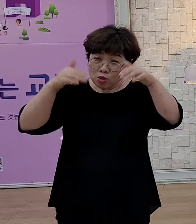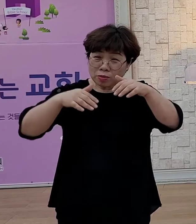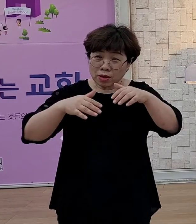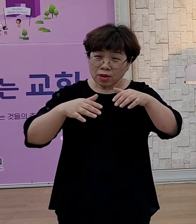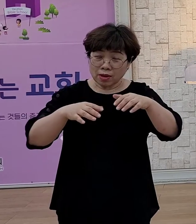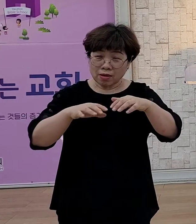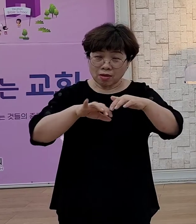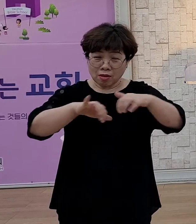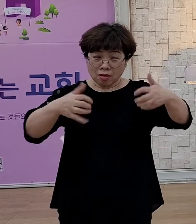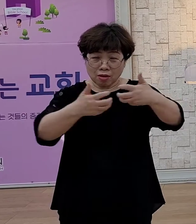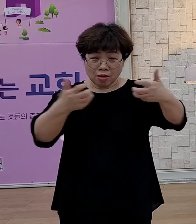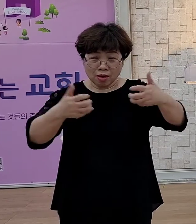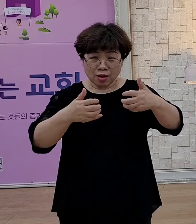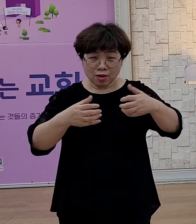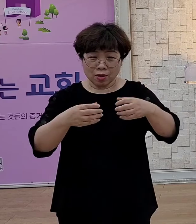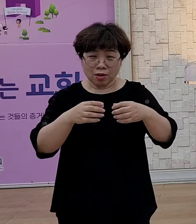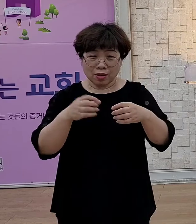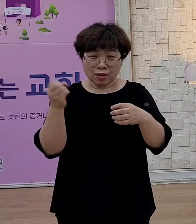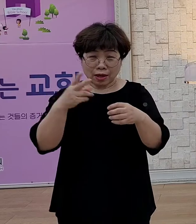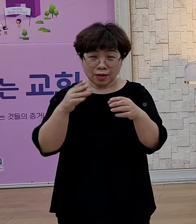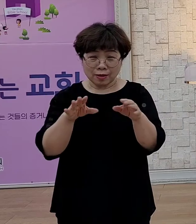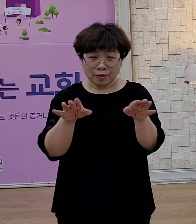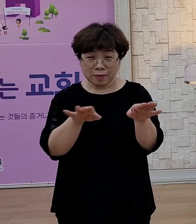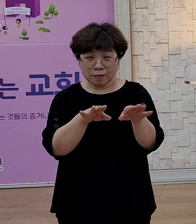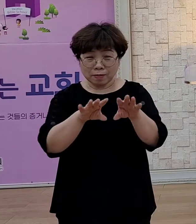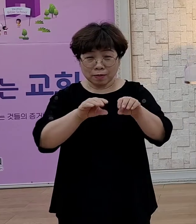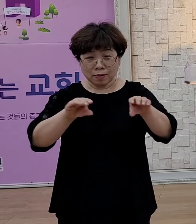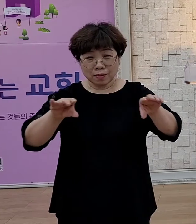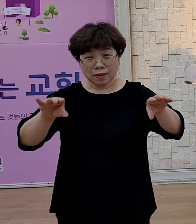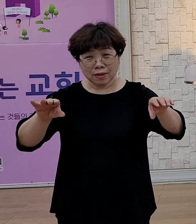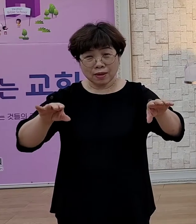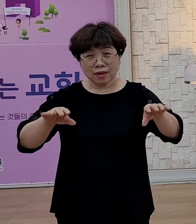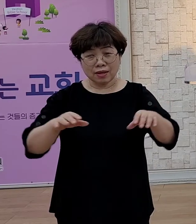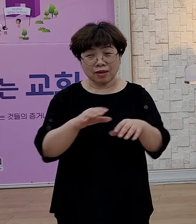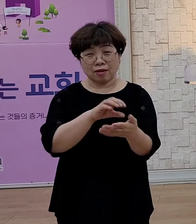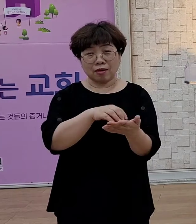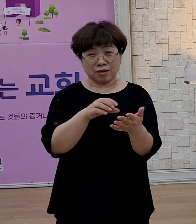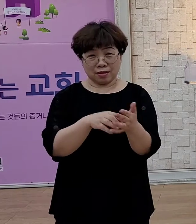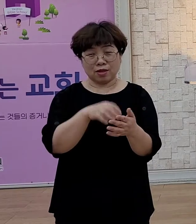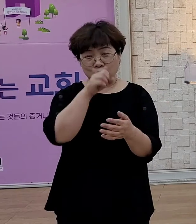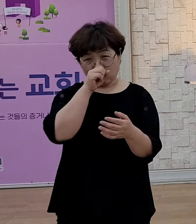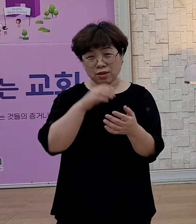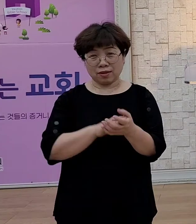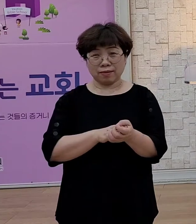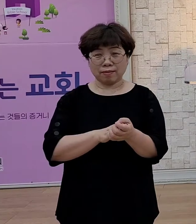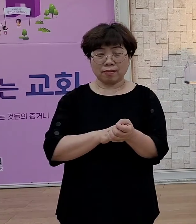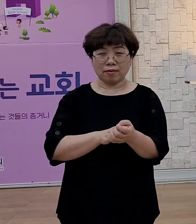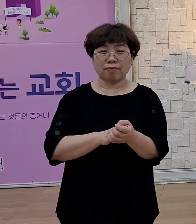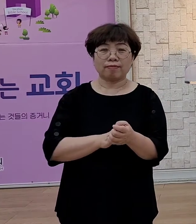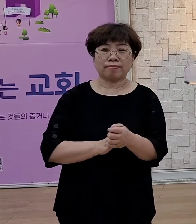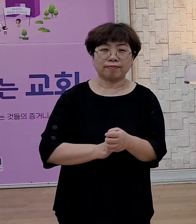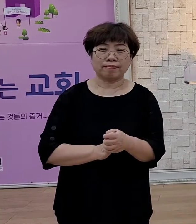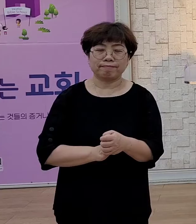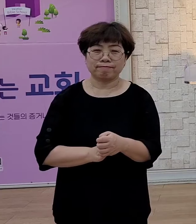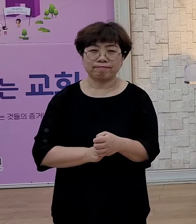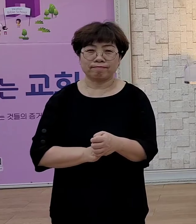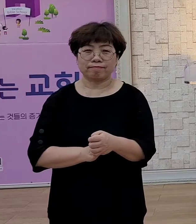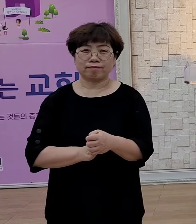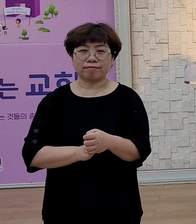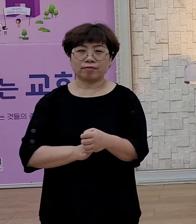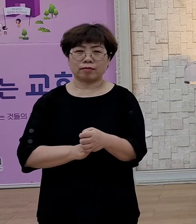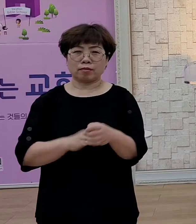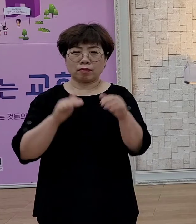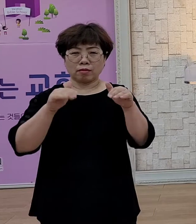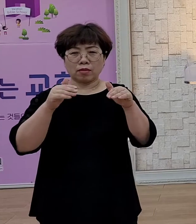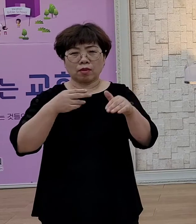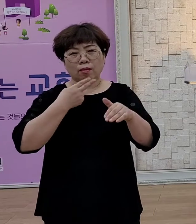것이, 우리나라는 지금 뭐 며칠 년째 풍년이잖아요. 얼마나 감사한지. 저는 직접 제가 논이 갈라진 걸 봤거든요. 비가 안